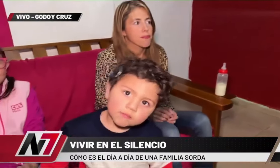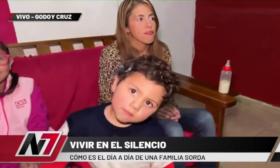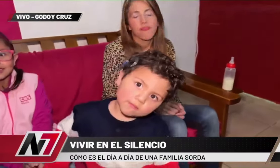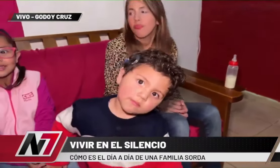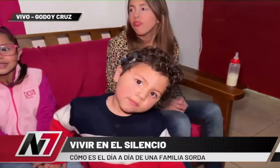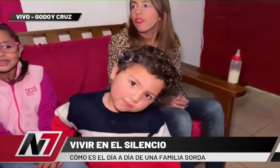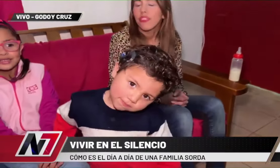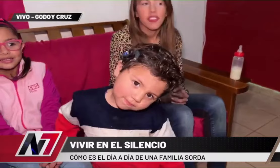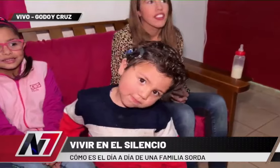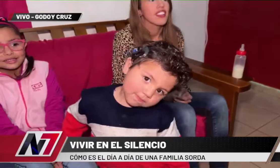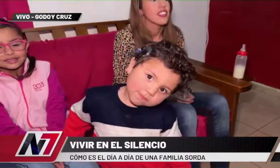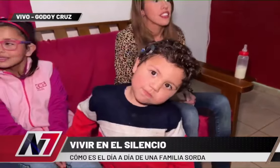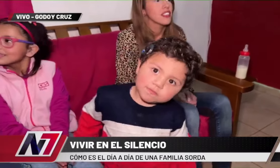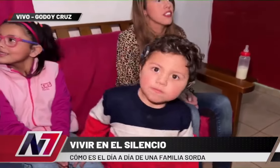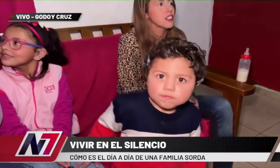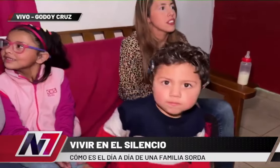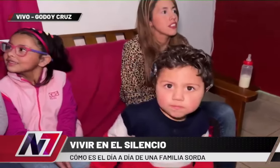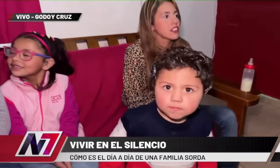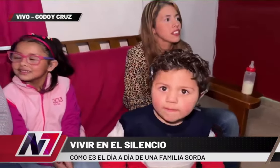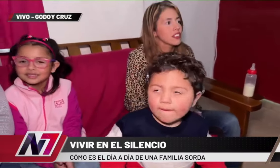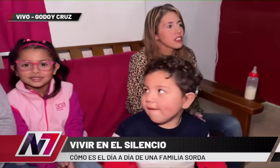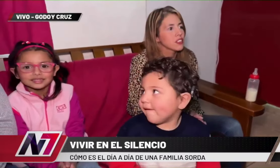¿Cómo hablan entre ellos? ¿Cómo se comunican en realidad?